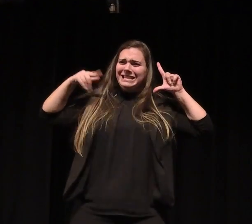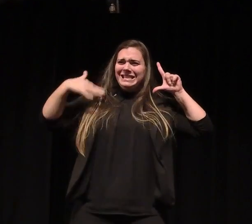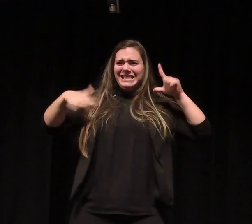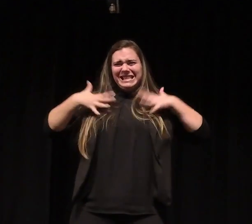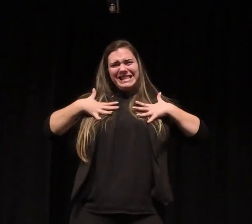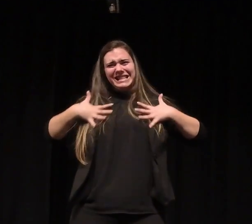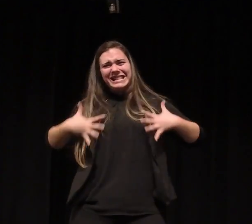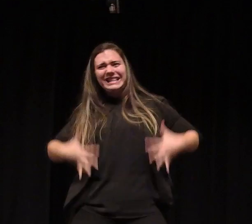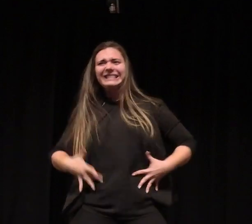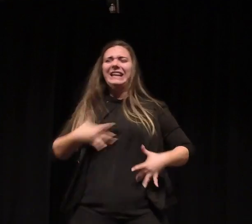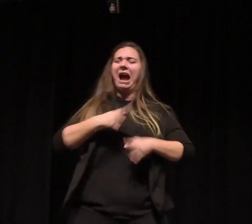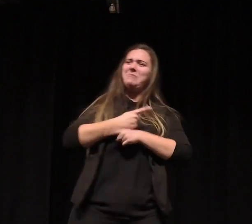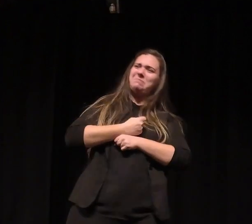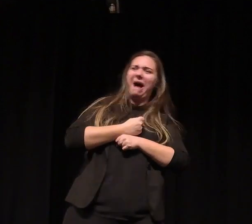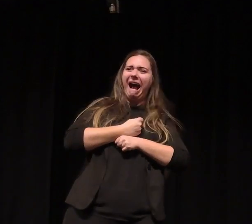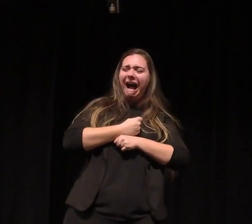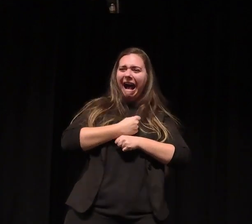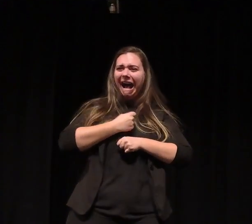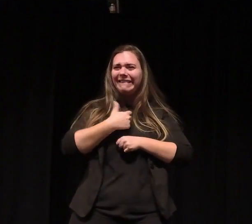éclater,